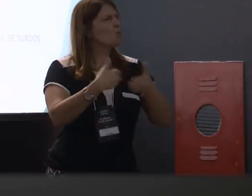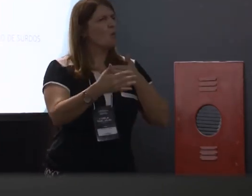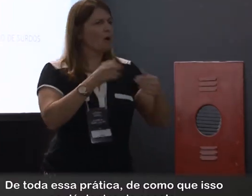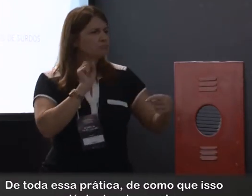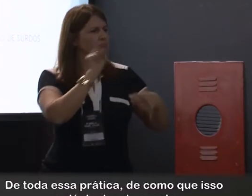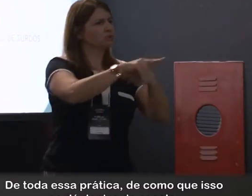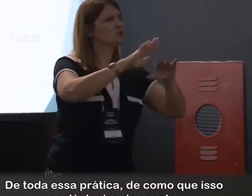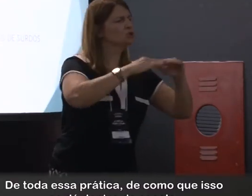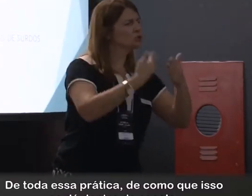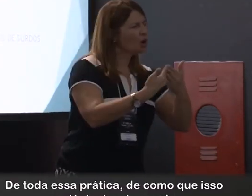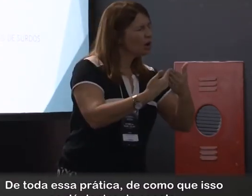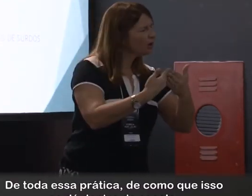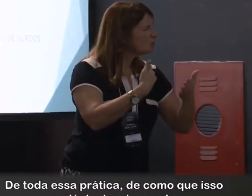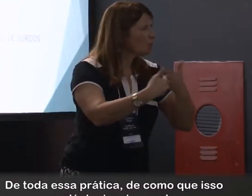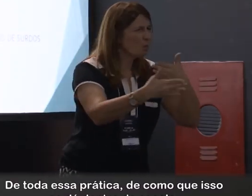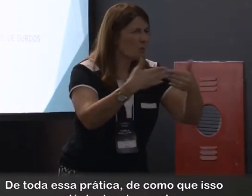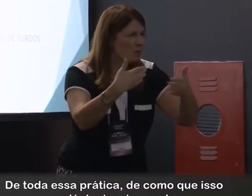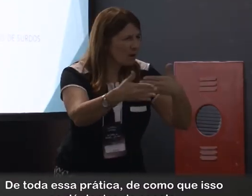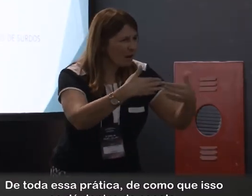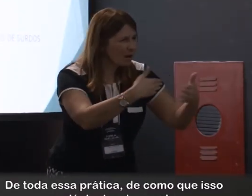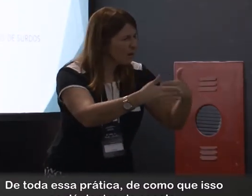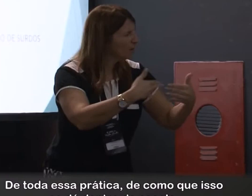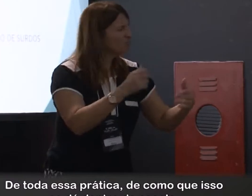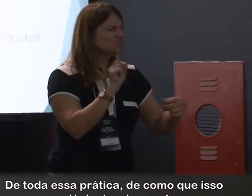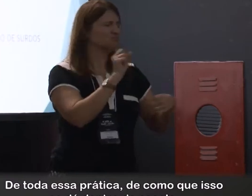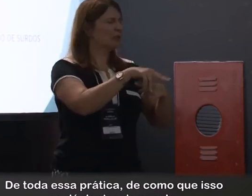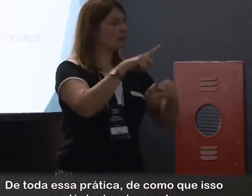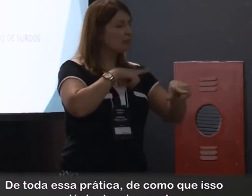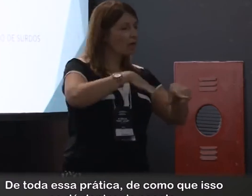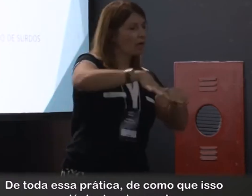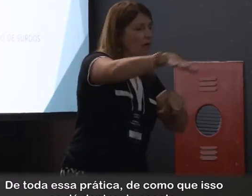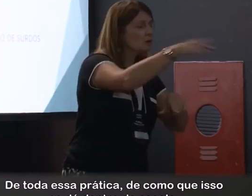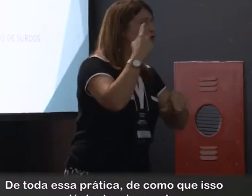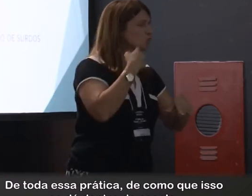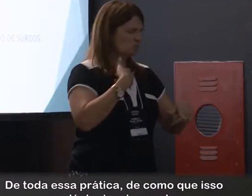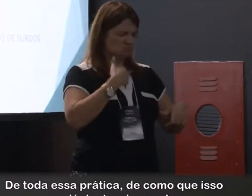né, de toda essa prática, né, de como que isso se dá dentro da escola,